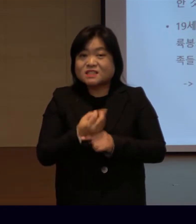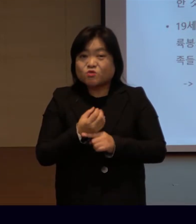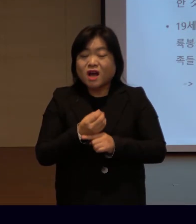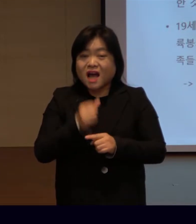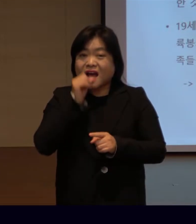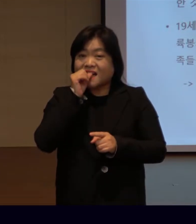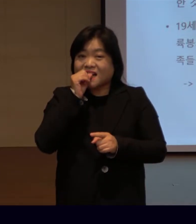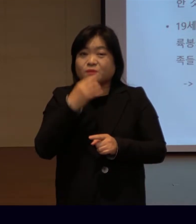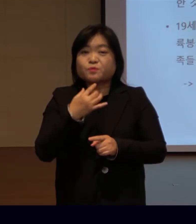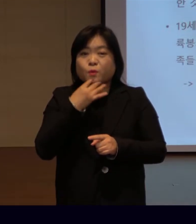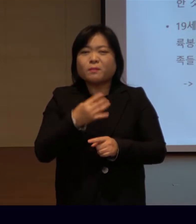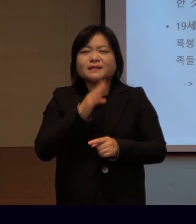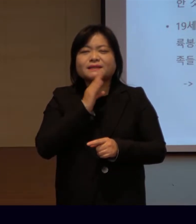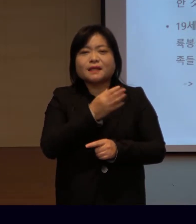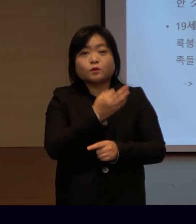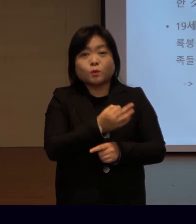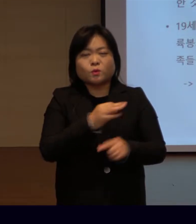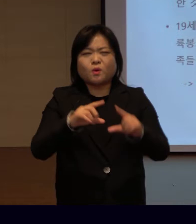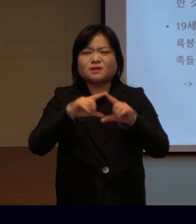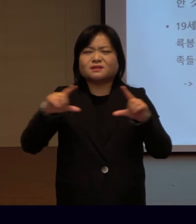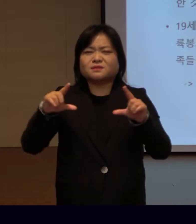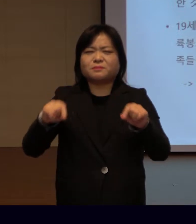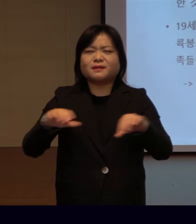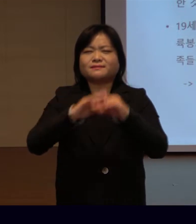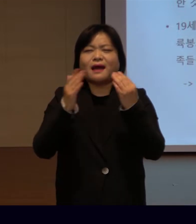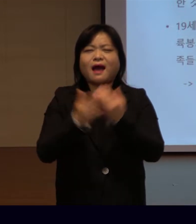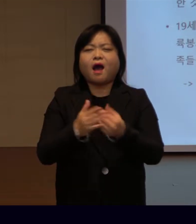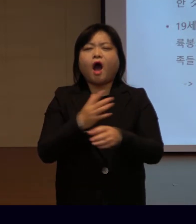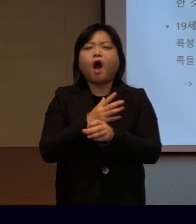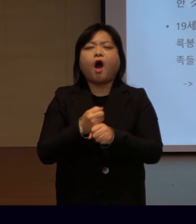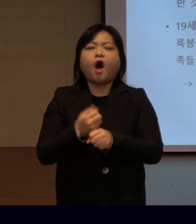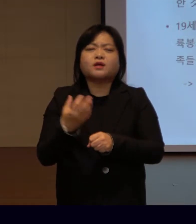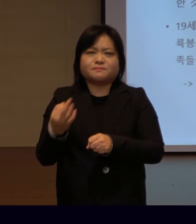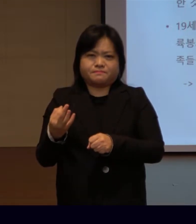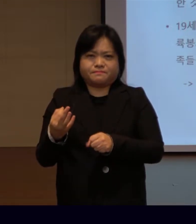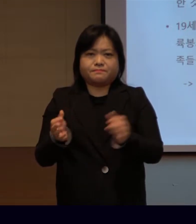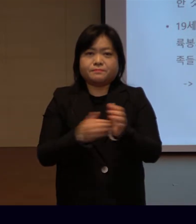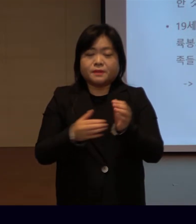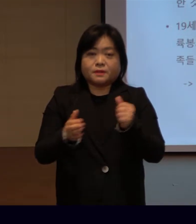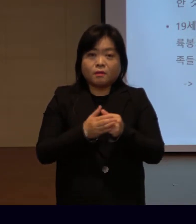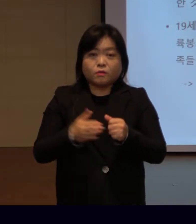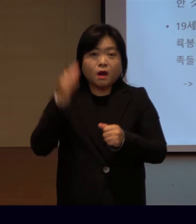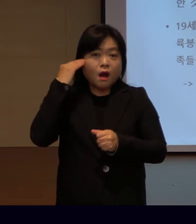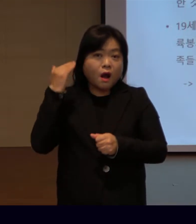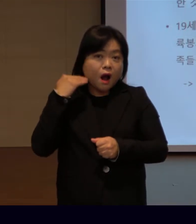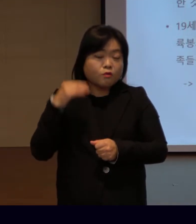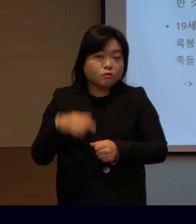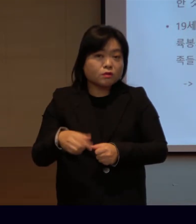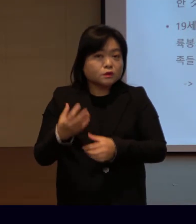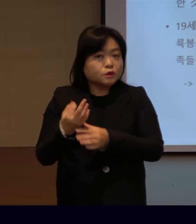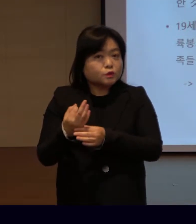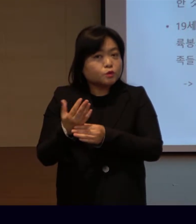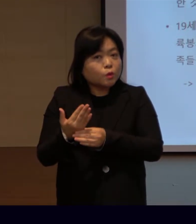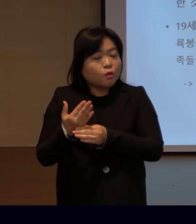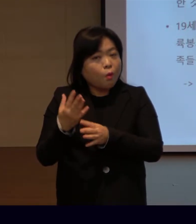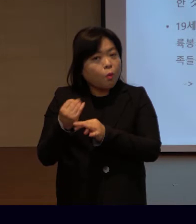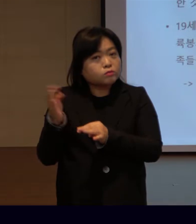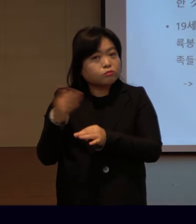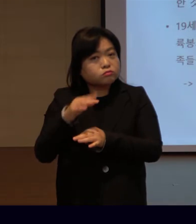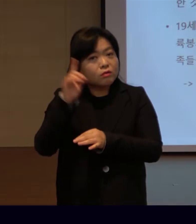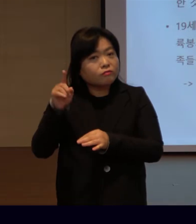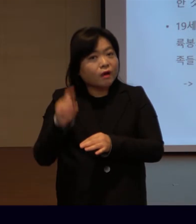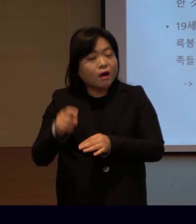금속화폐밖에 아니고 지폐는 다 어음인 거예요. 사실 그러고 나서 생각해보니까 우리나라에는 그러면 돈이 언제부터였지?